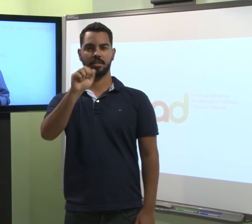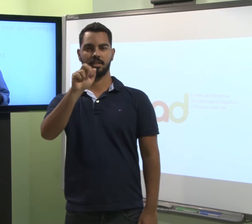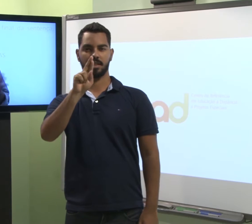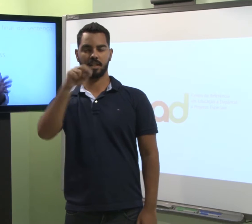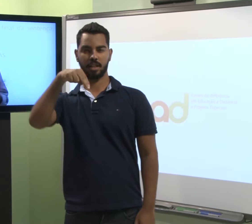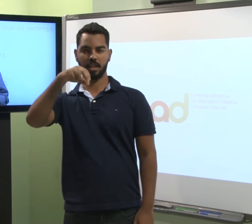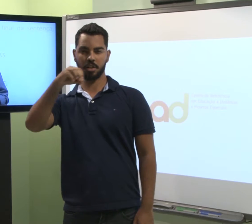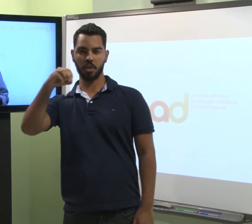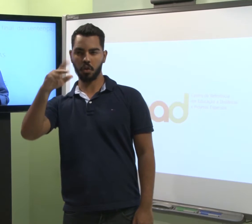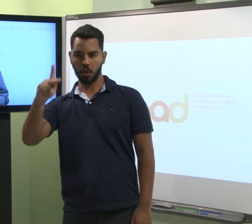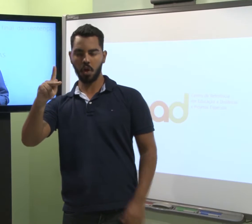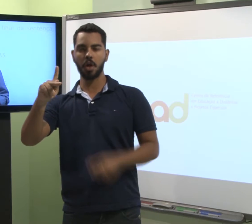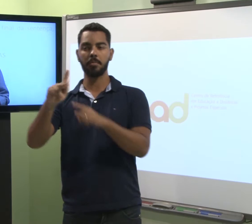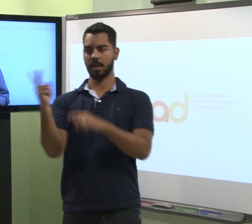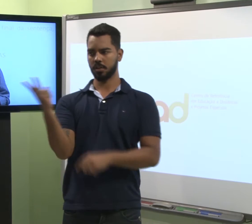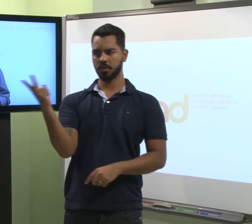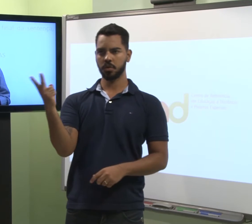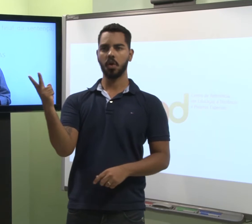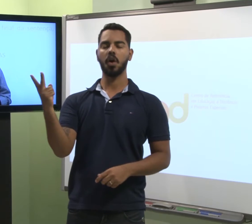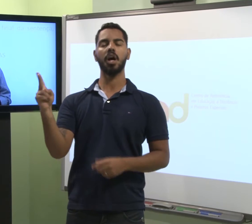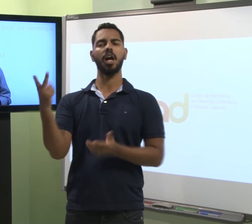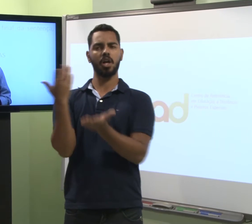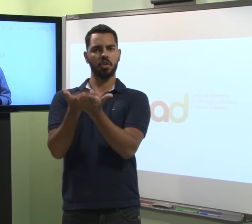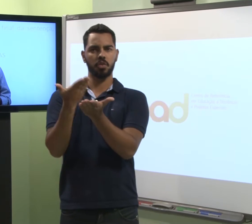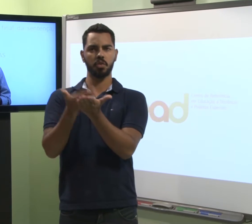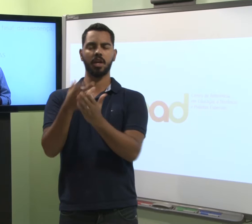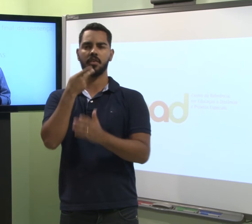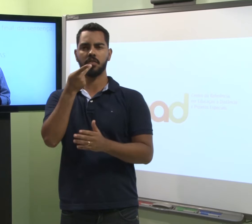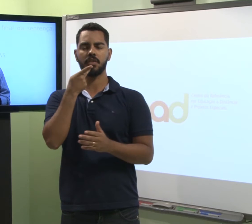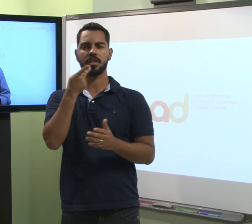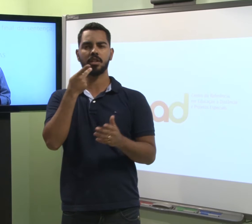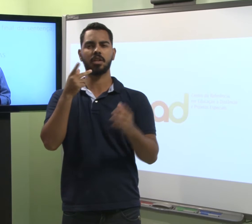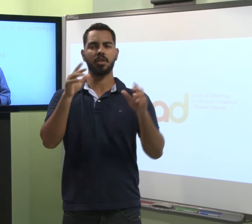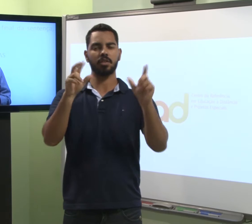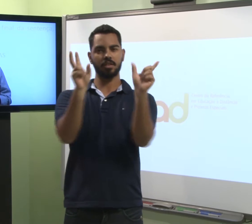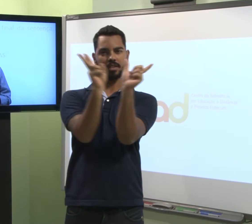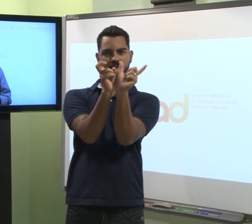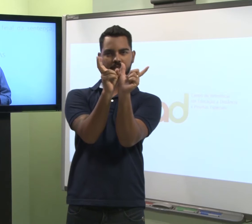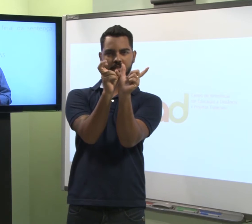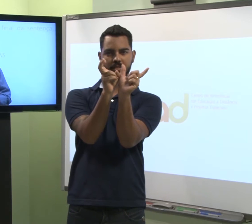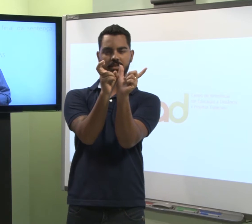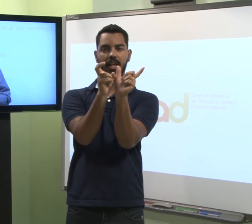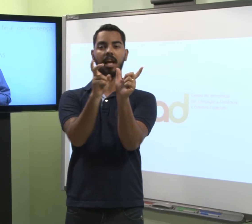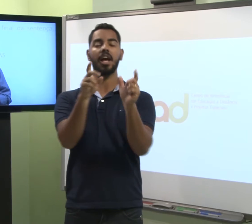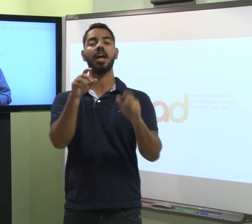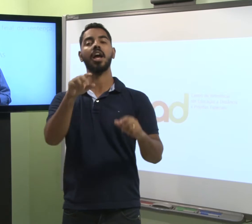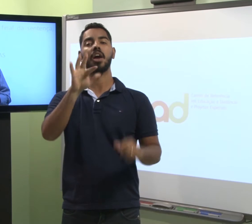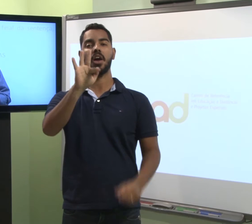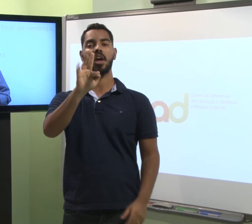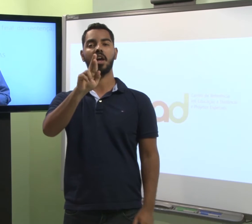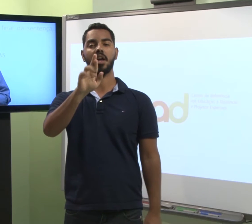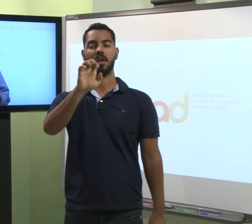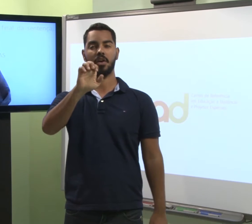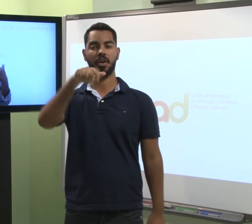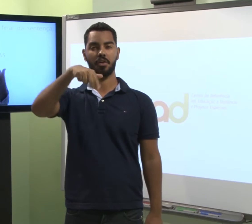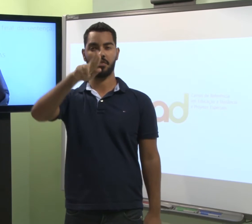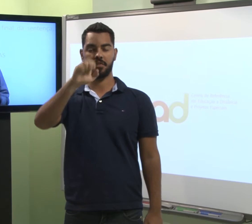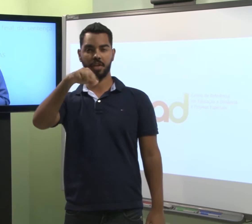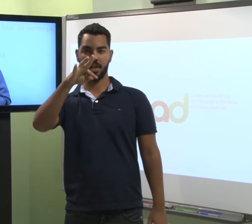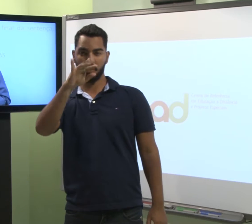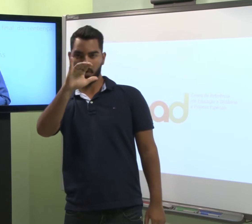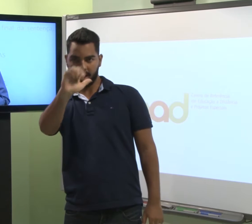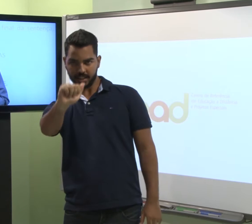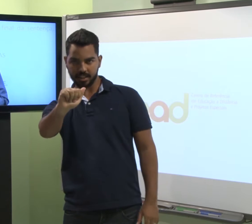de frequência não podem interromper a relação entre o verbo e o objeto na língua de sinais. Já falamos sobre